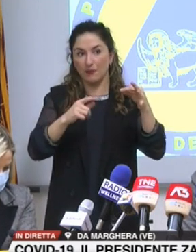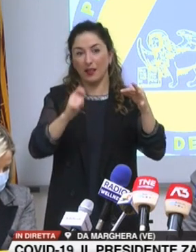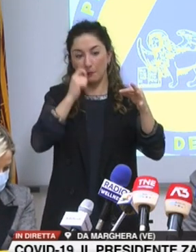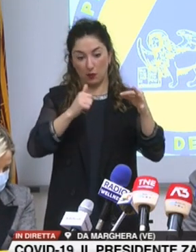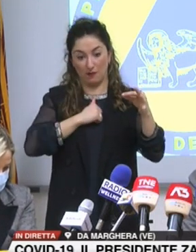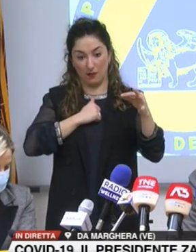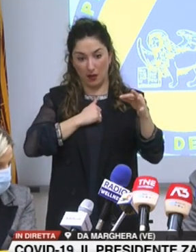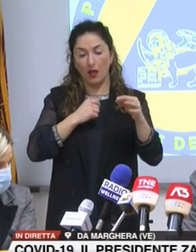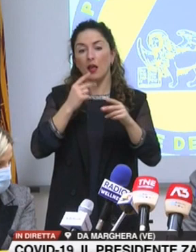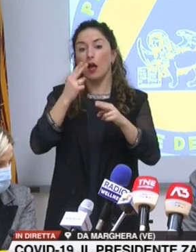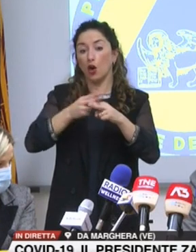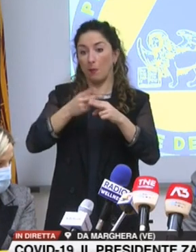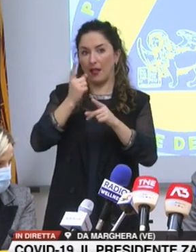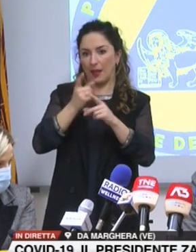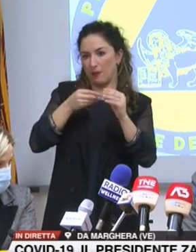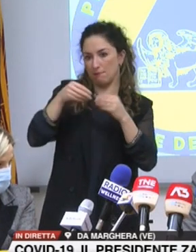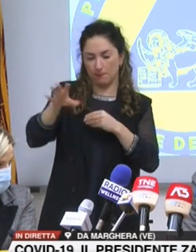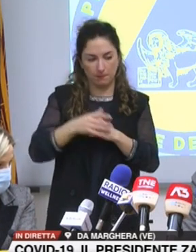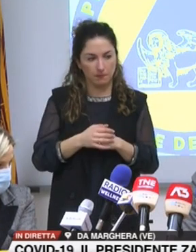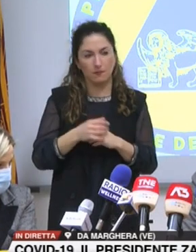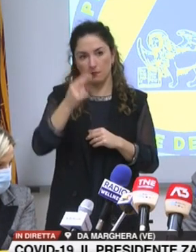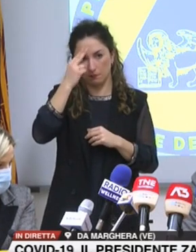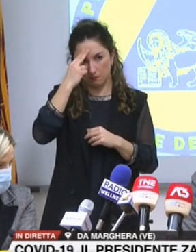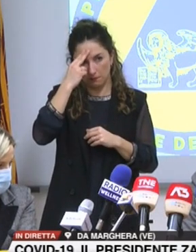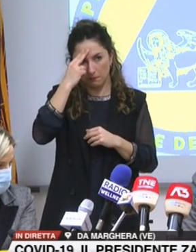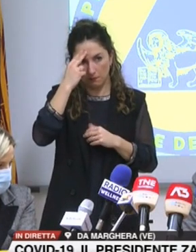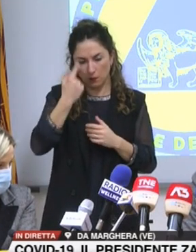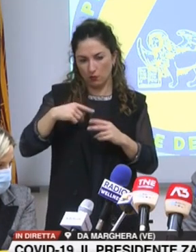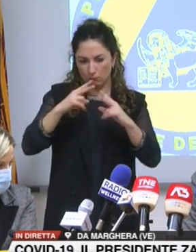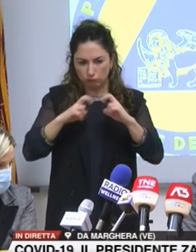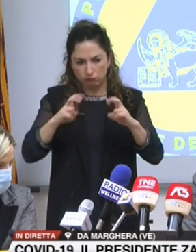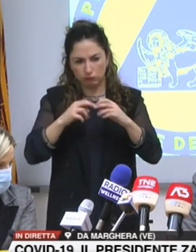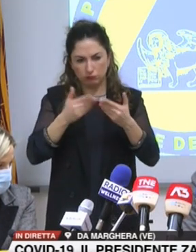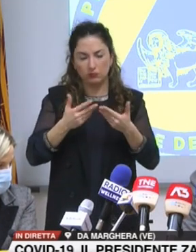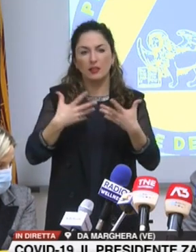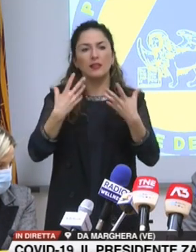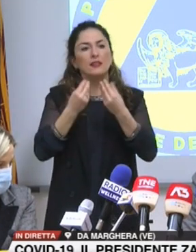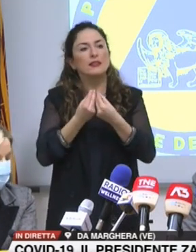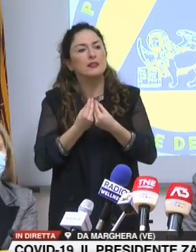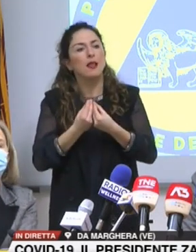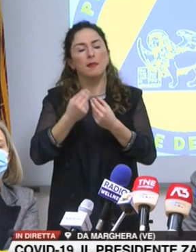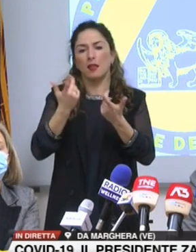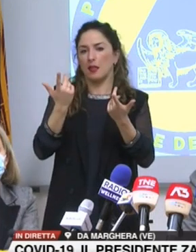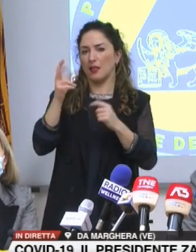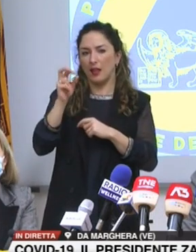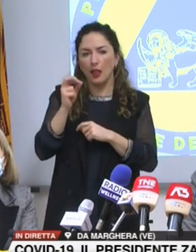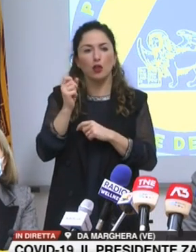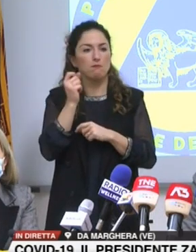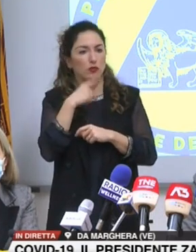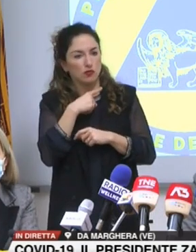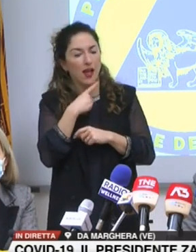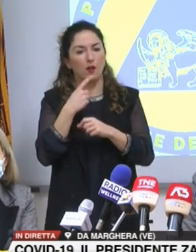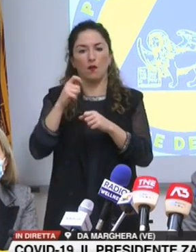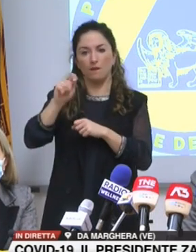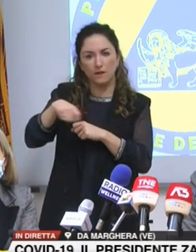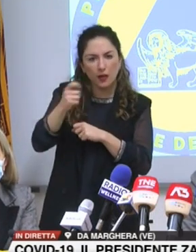che noi abbiamo voluto dar vita a uno studio multicentrico per serietà, quindi coinvolgendo Trento, Bolzano, il Friuli Venezia Giulia ed altre realtà, se